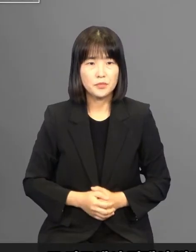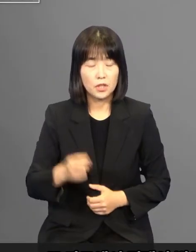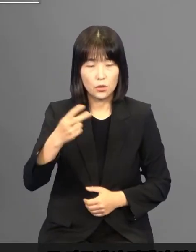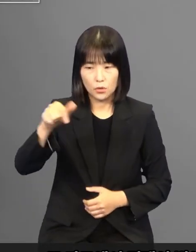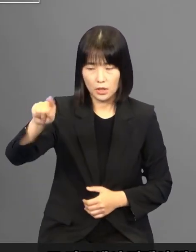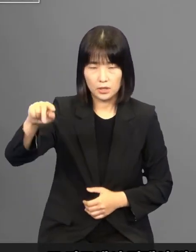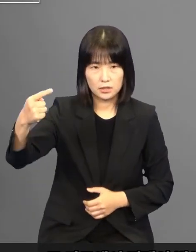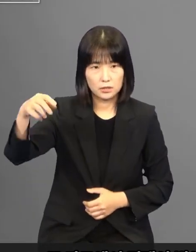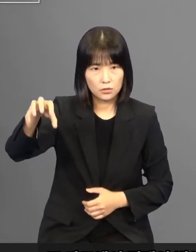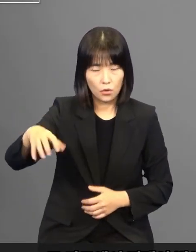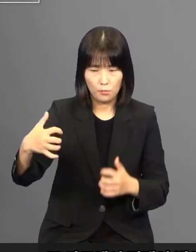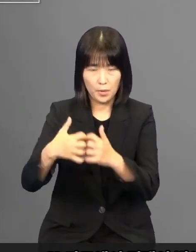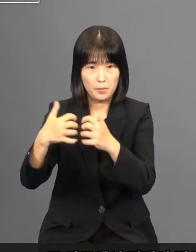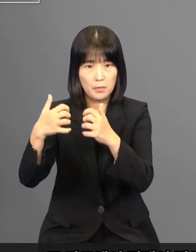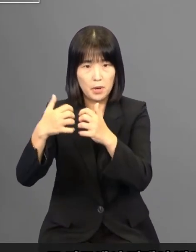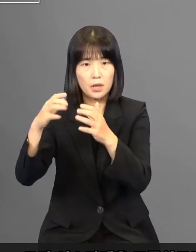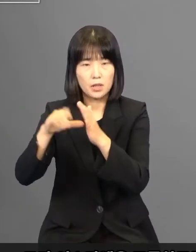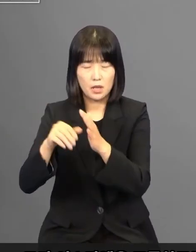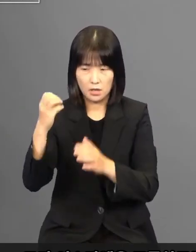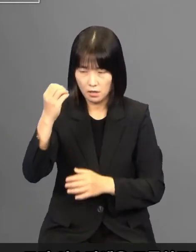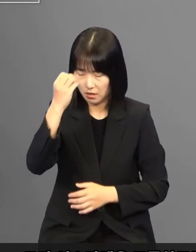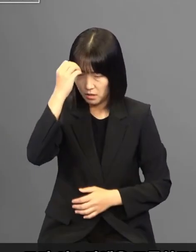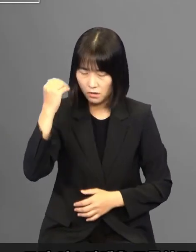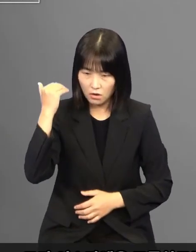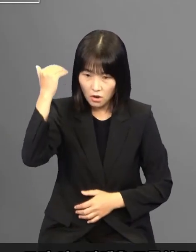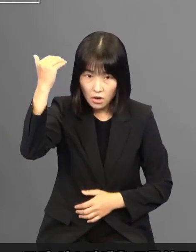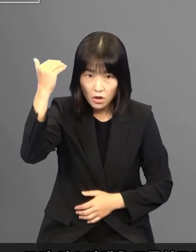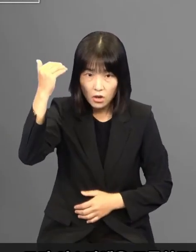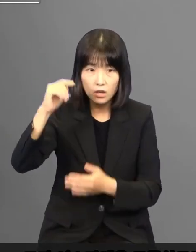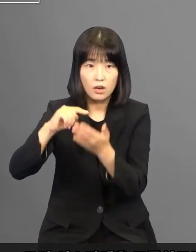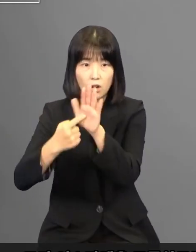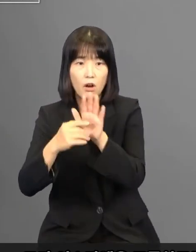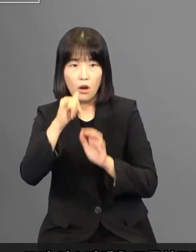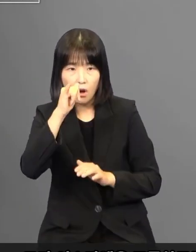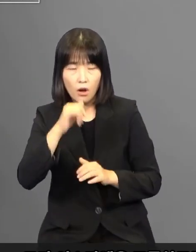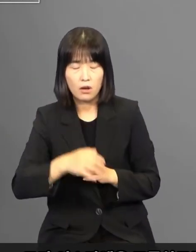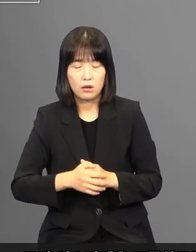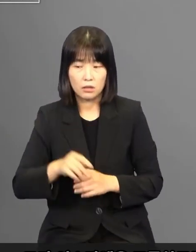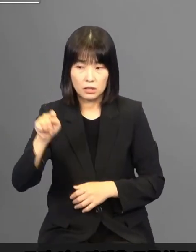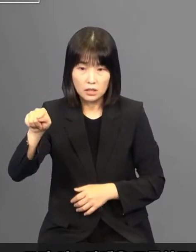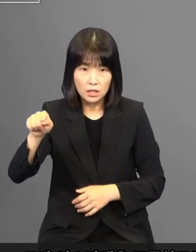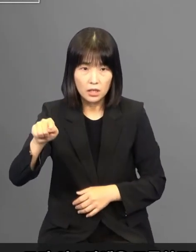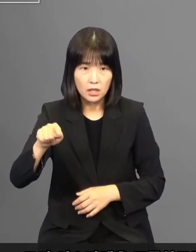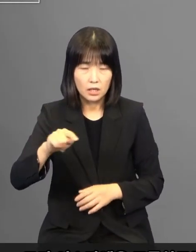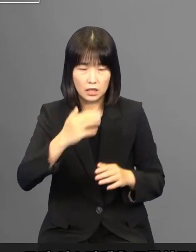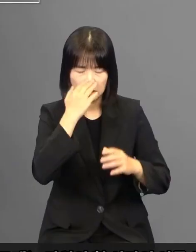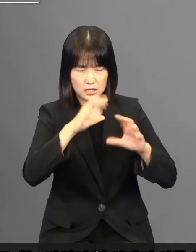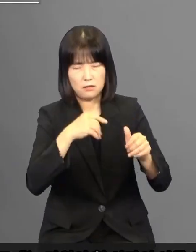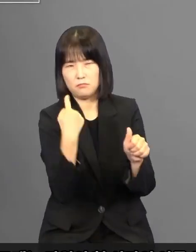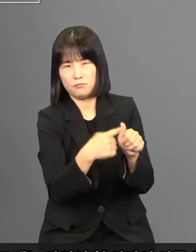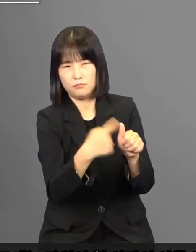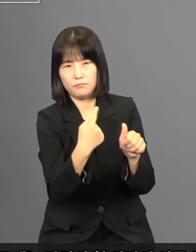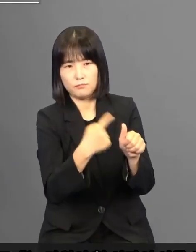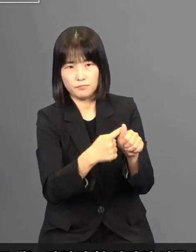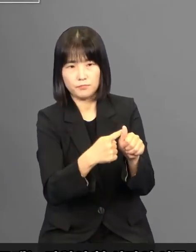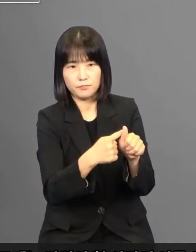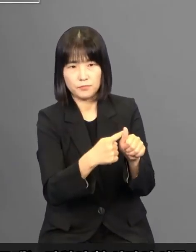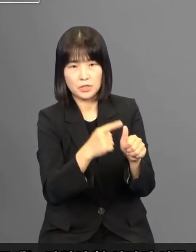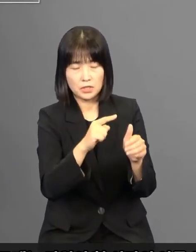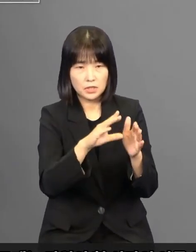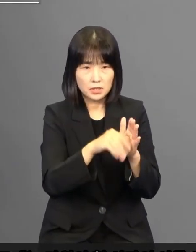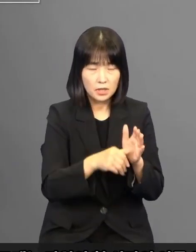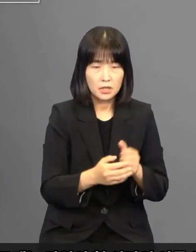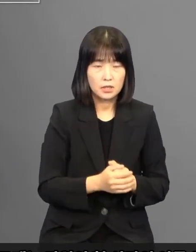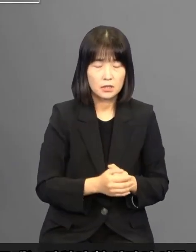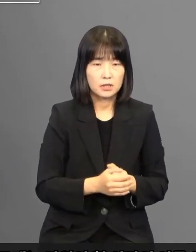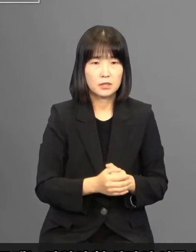전쟁이 벌어졌는데 거인이 하나 나타났는데 그가 이스라엘을 조롱함으로, 자, 골리앗처럼 또 막 조롱을 하는 거예요. 그때는 다윗의 형